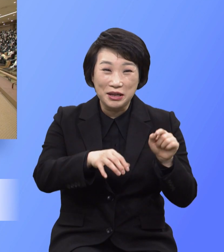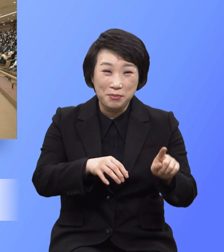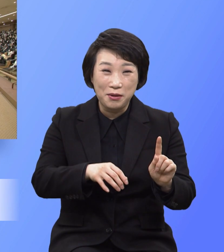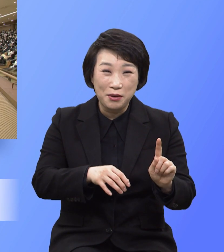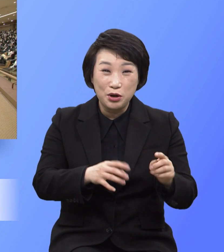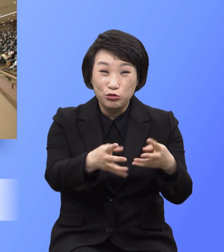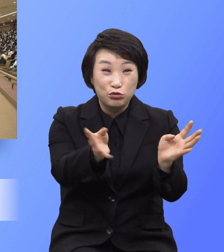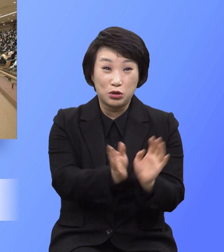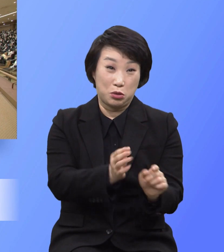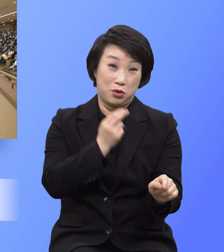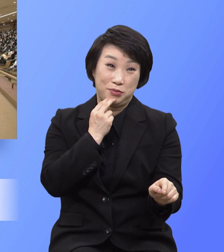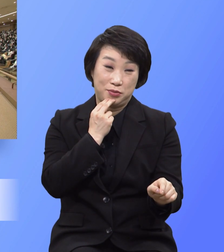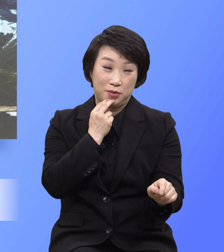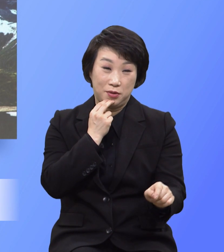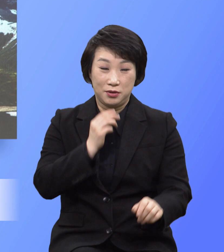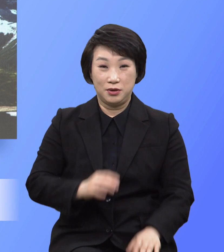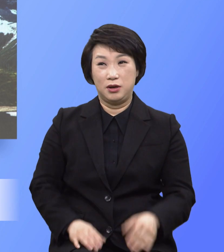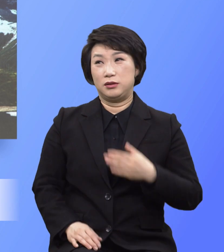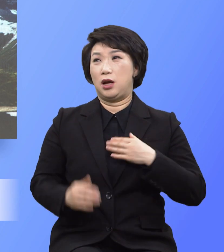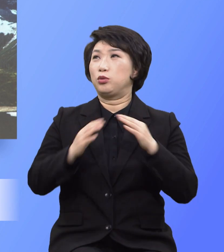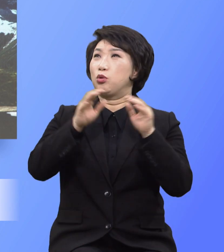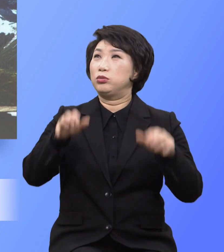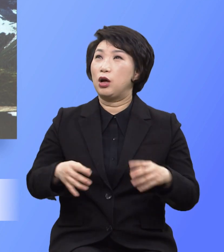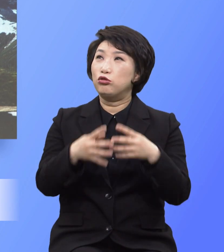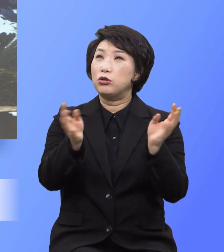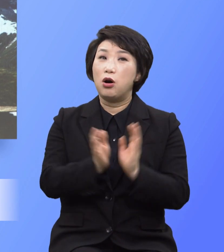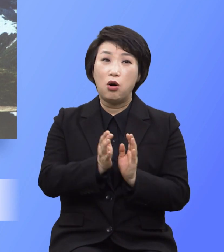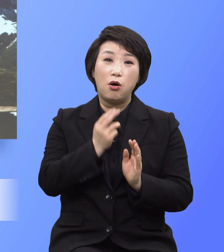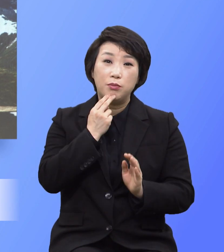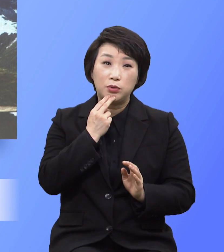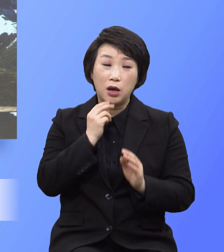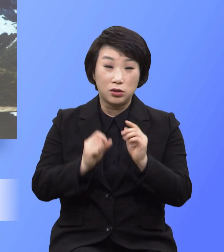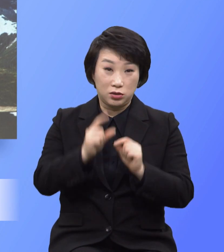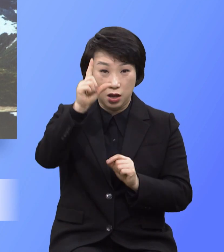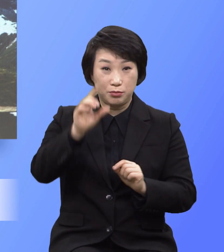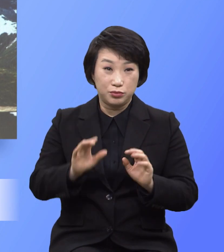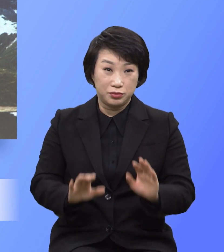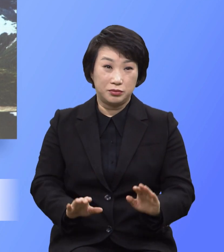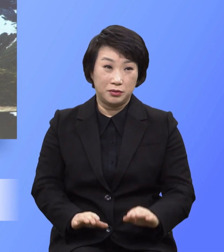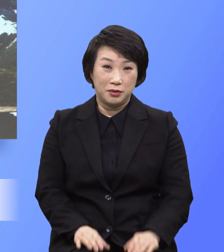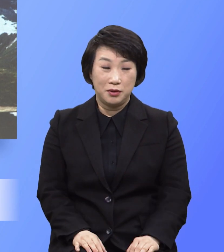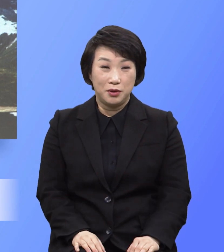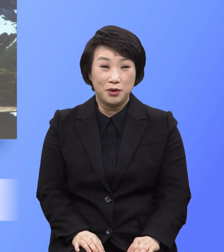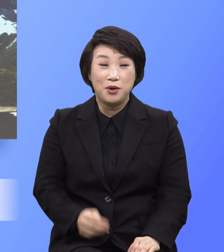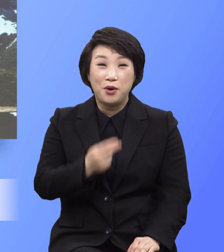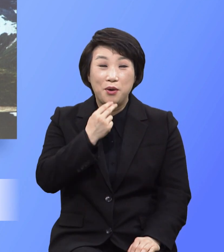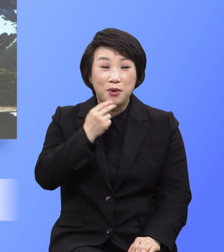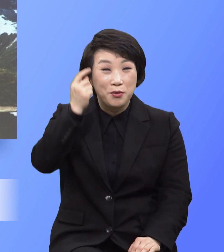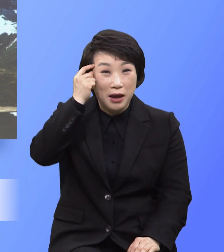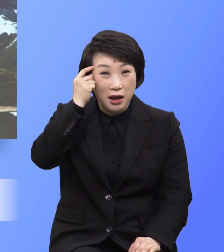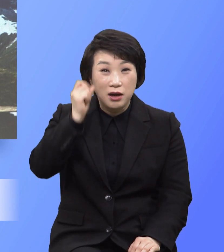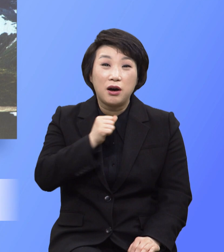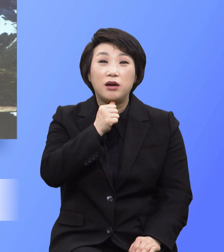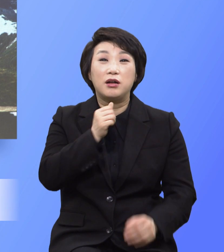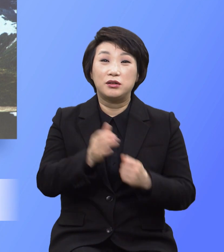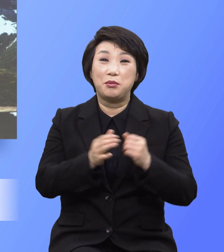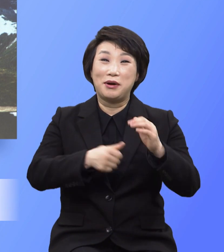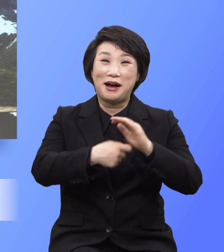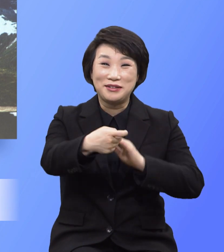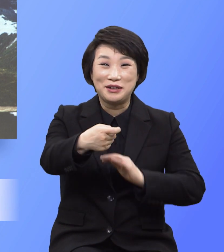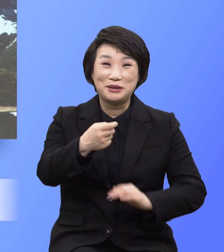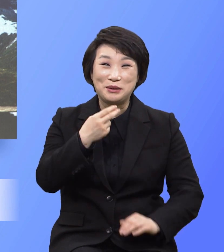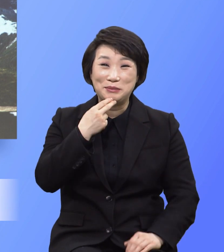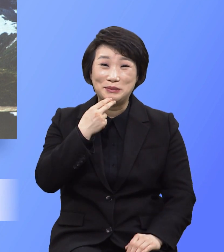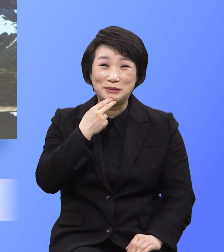전혀 울타리가 없어요. 우리 동네 울타리 없는 집이 거의 다예요. 왜 없느냐? 하나니까 가져갈 게 없는